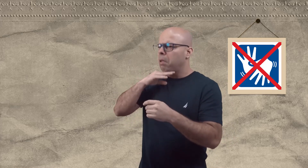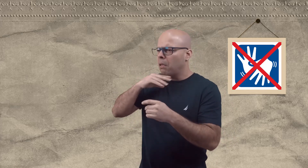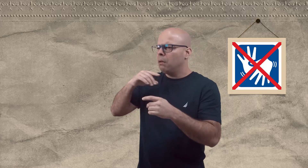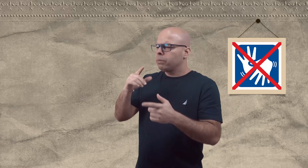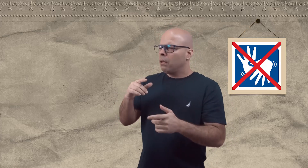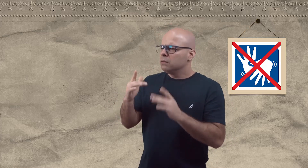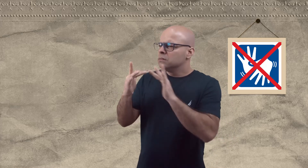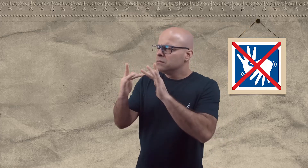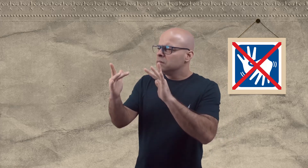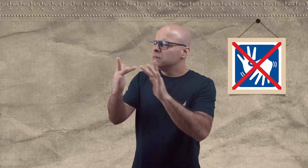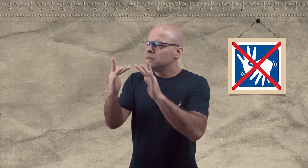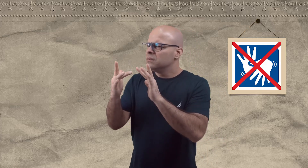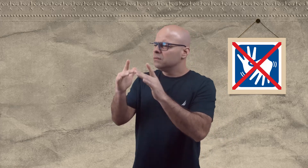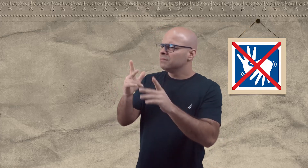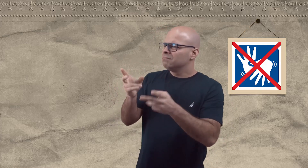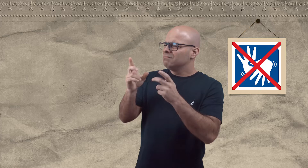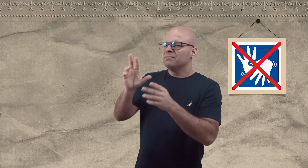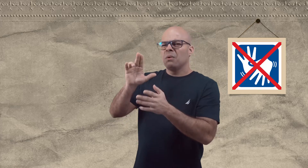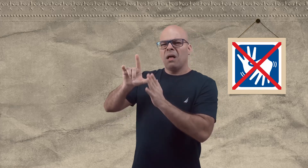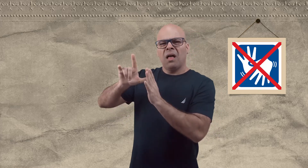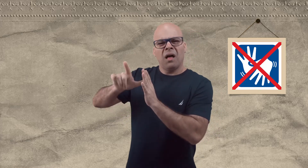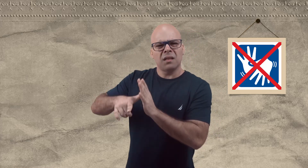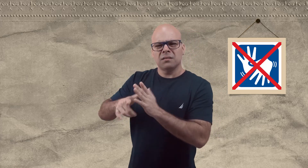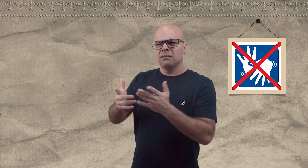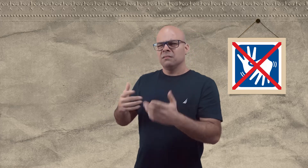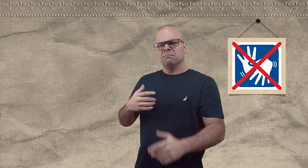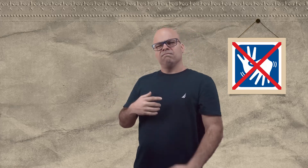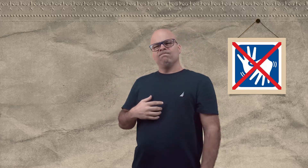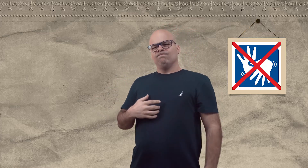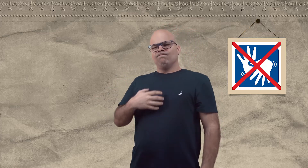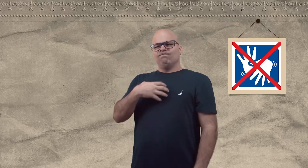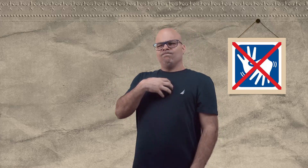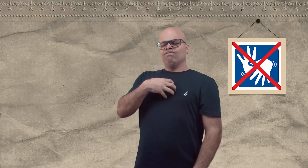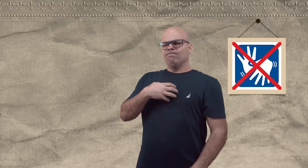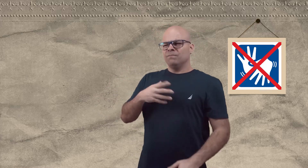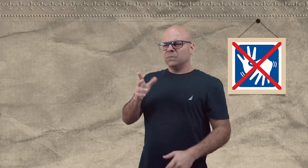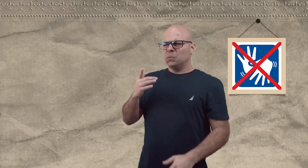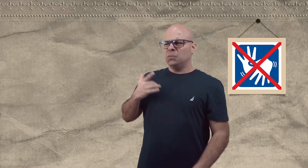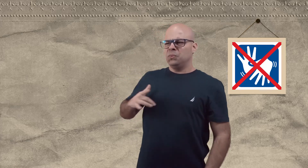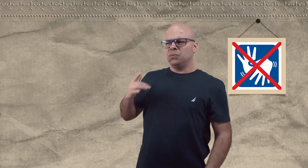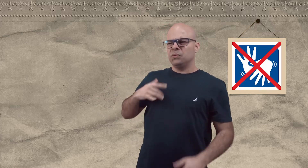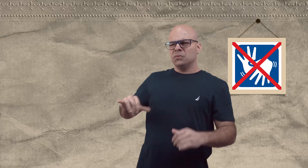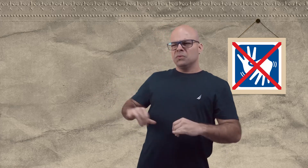na comunicação, pouca interação, não se desenvolveram tanto. Louise pensou: nossa,